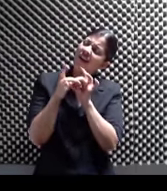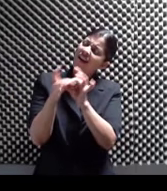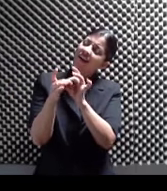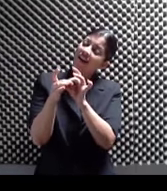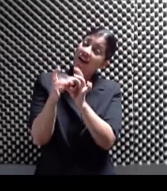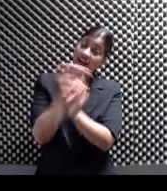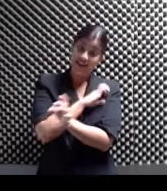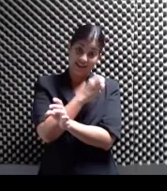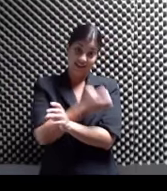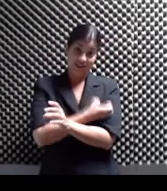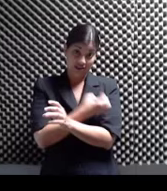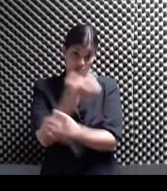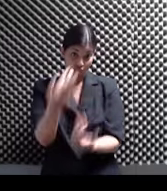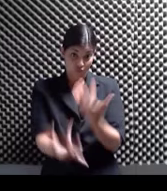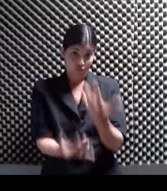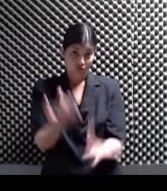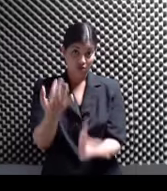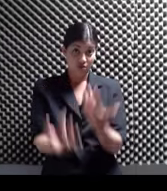del fuego.